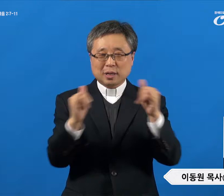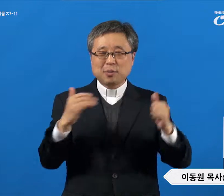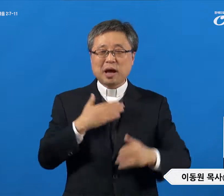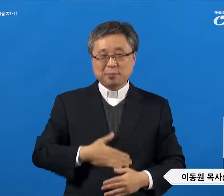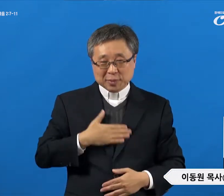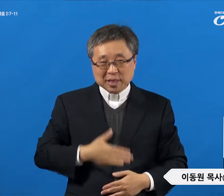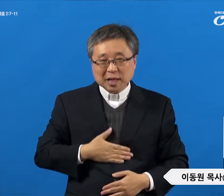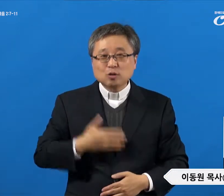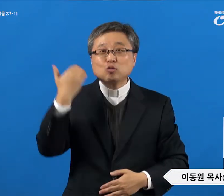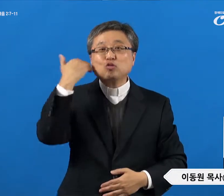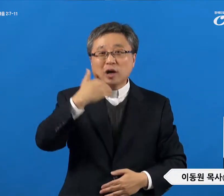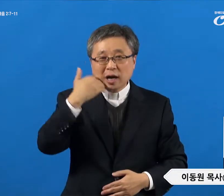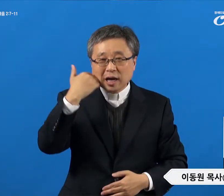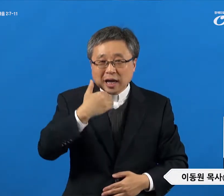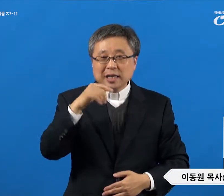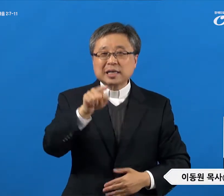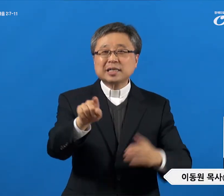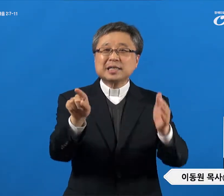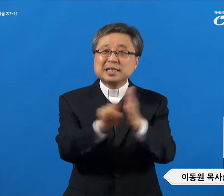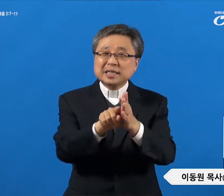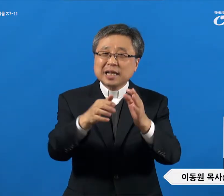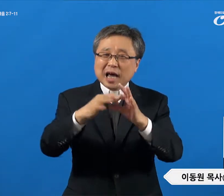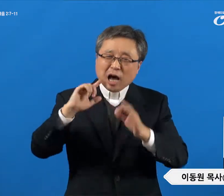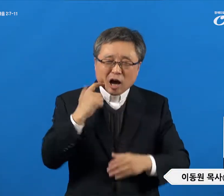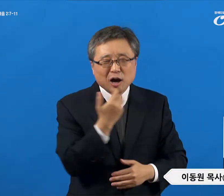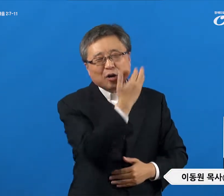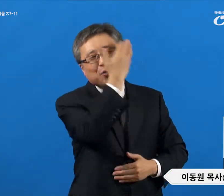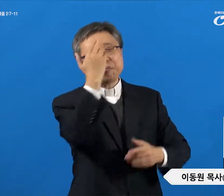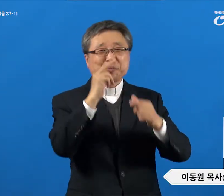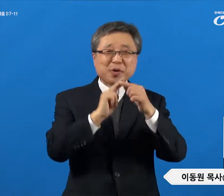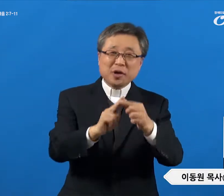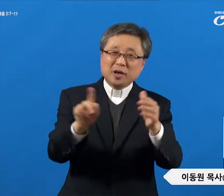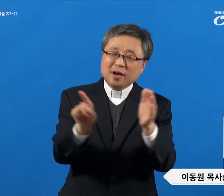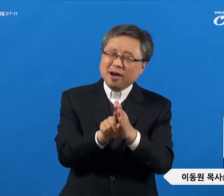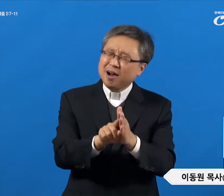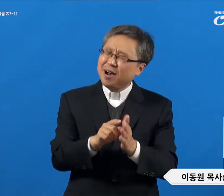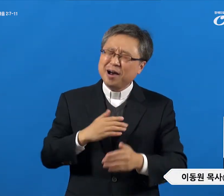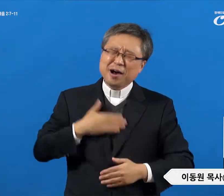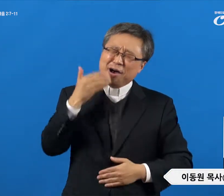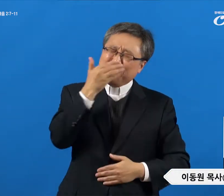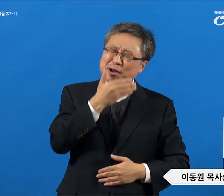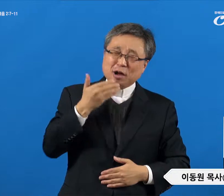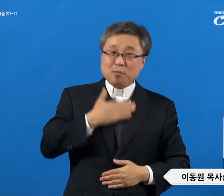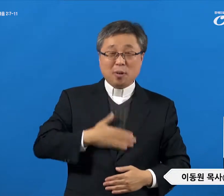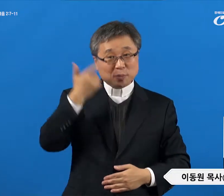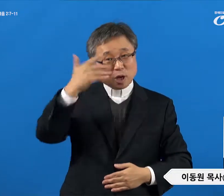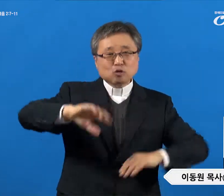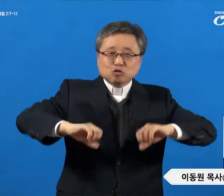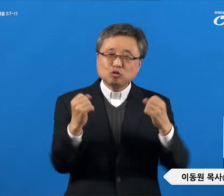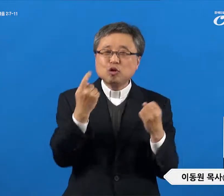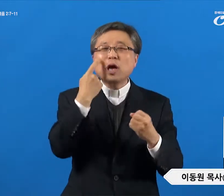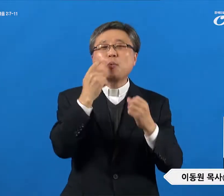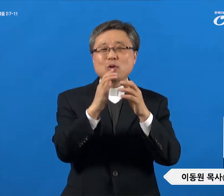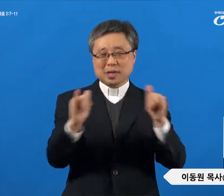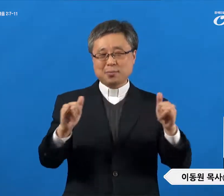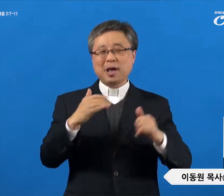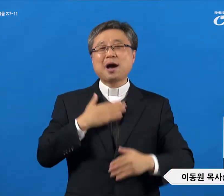누가 이 신앙의 아름다움과 이 신앙의 감미로움을 알까요? 순종해 본 사람이에요.